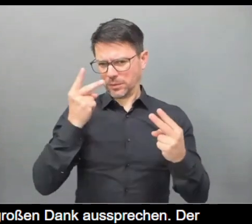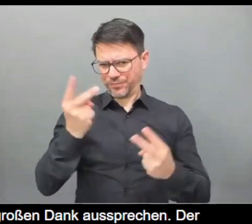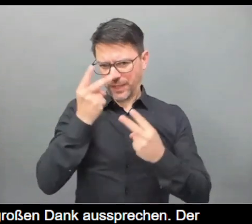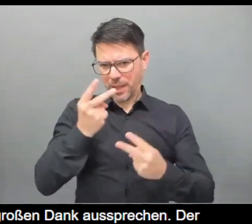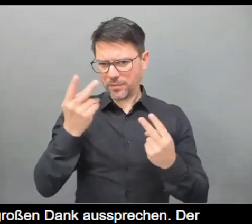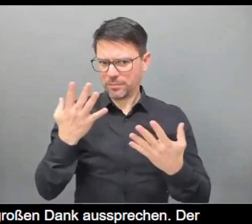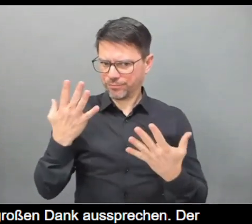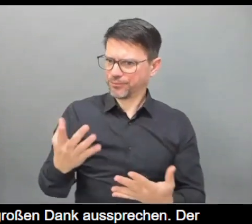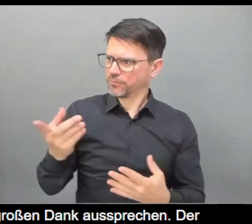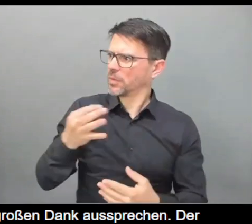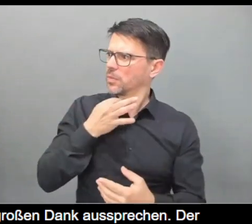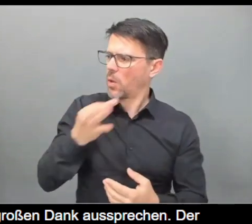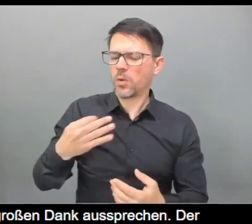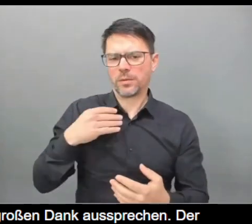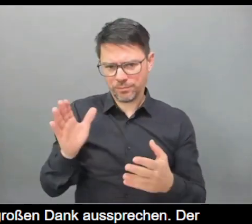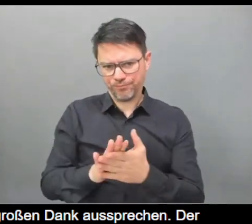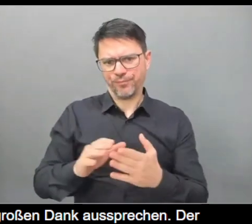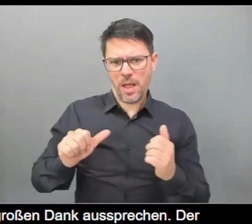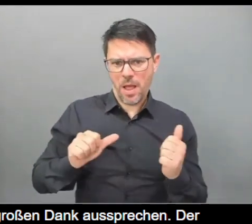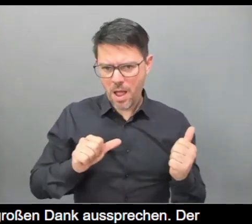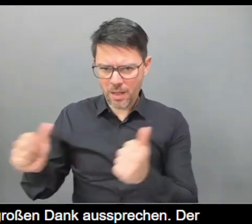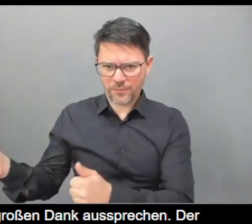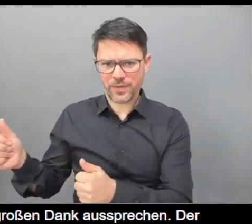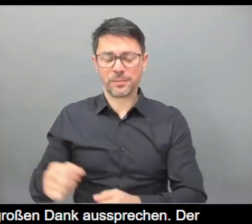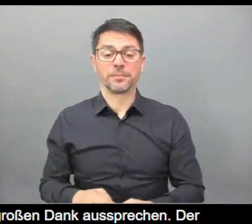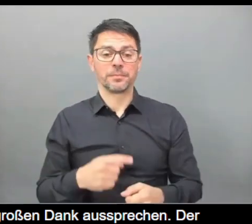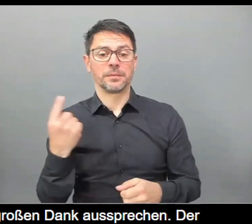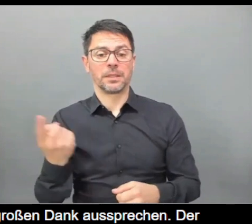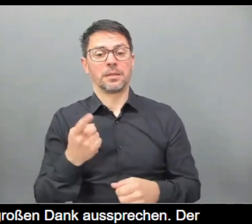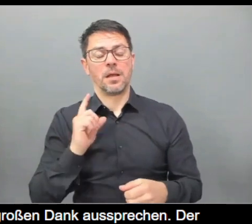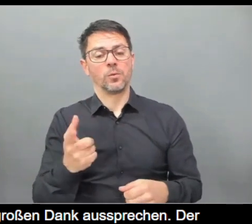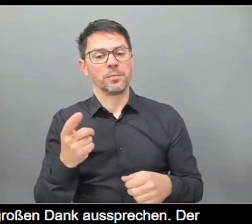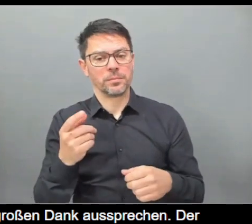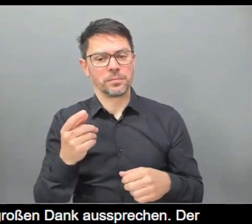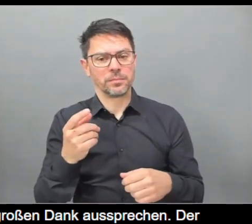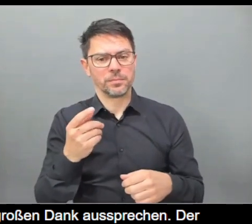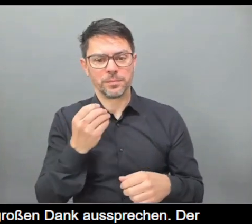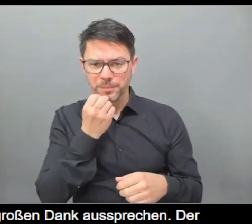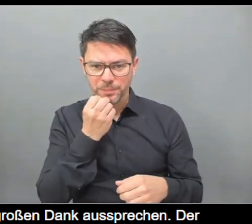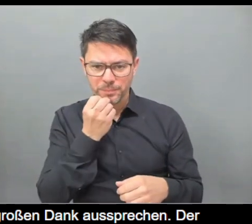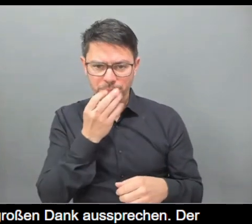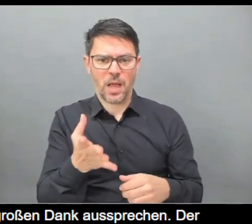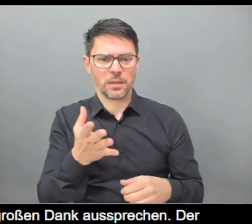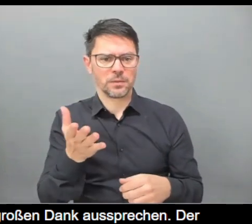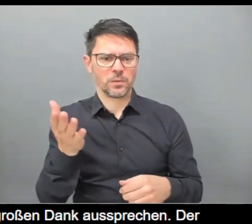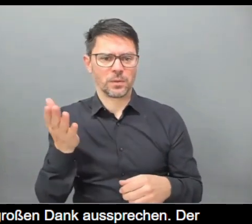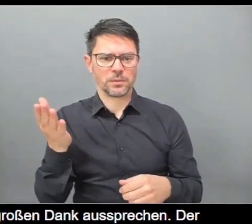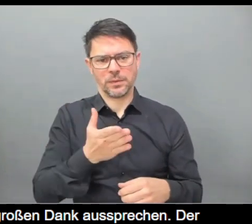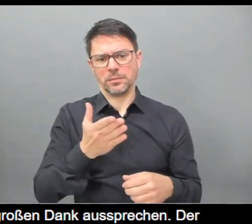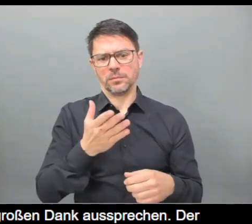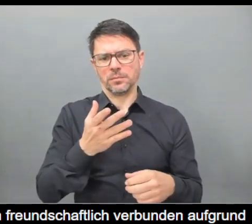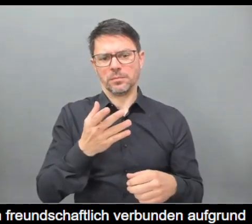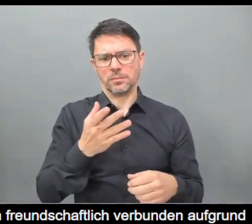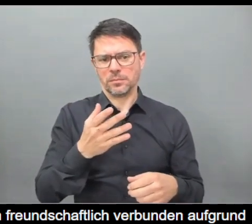Hilfsgütern aus eigenen Beständen, beispielsweise medizinische Artikel und Gerätschaften, also Patientenmonitore, Beatmungsgeräte,